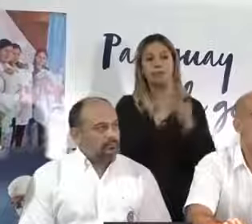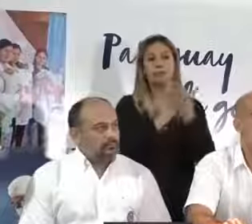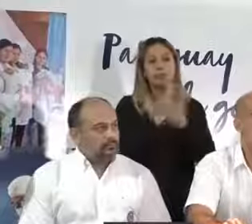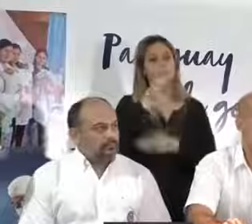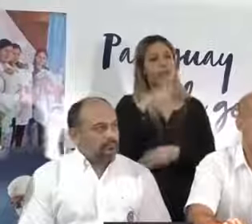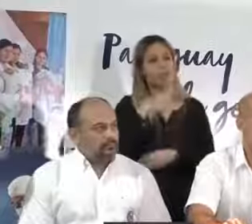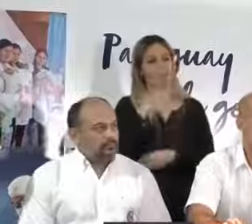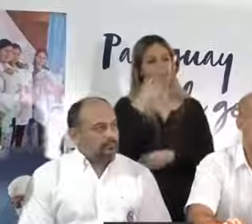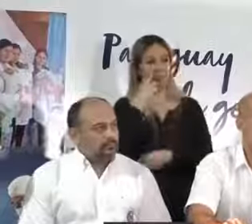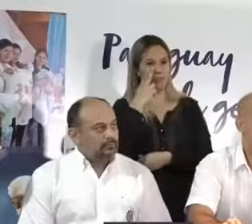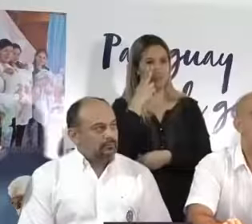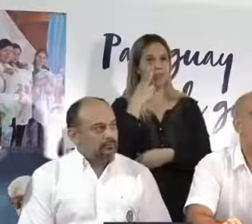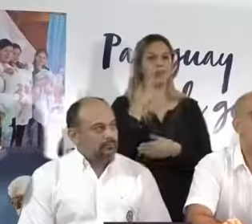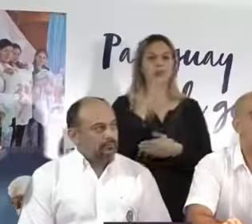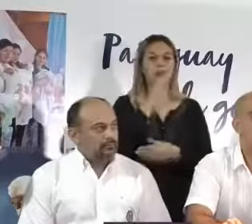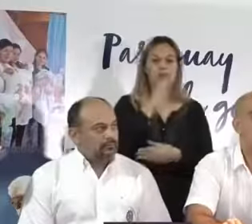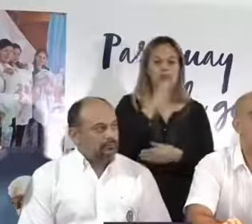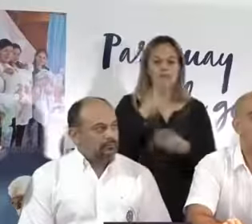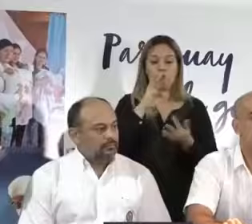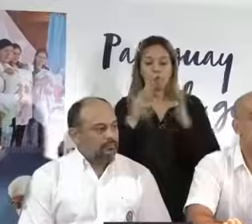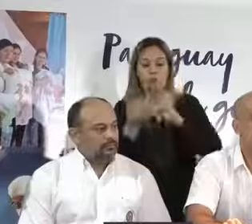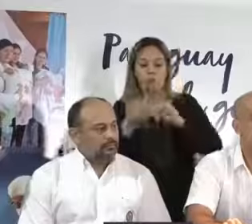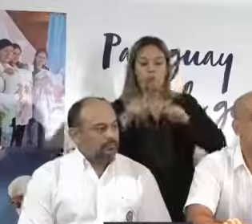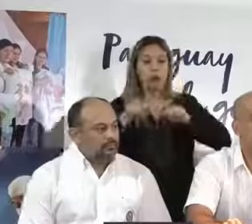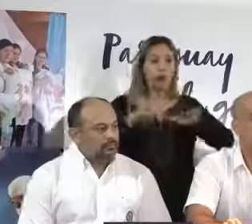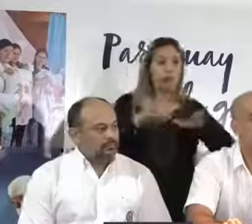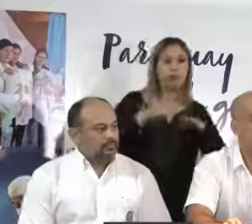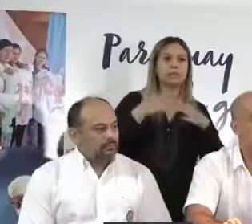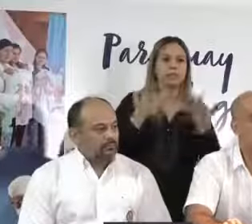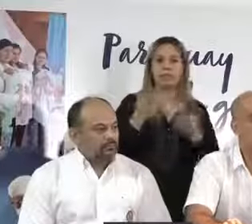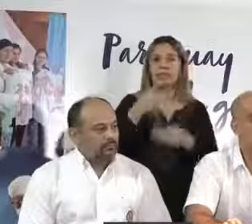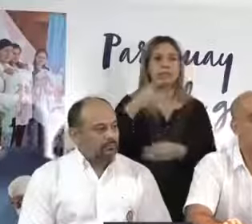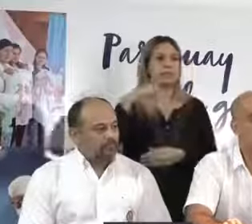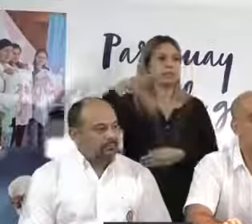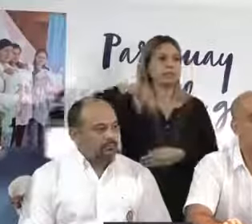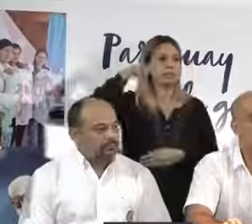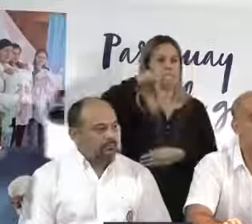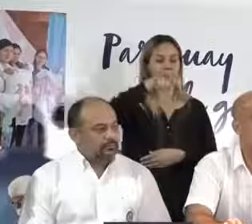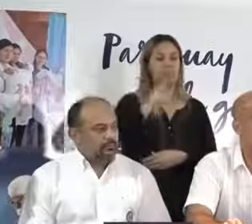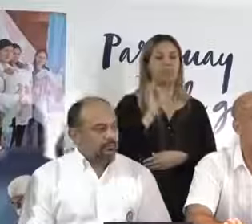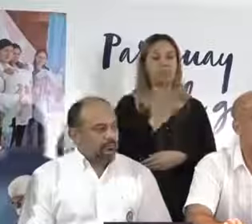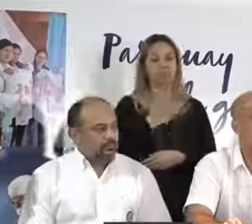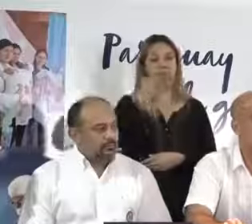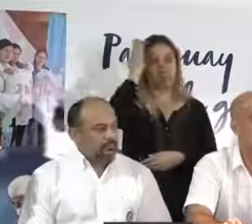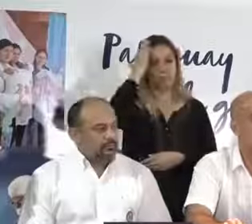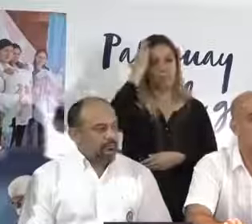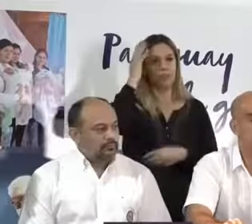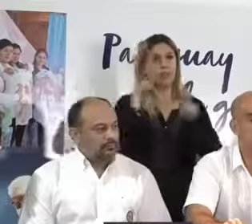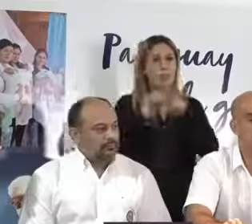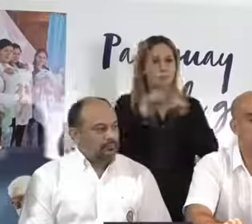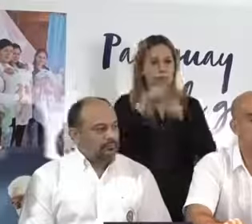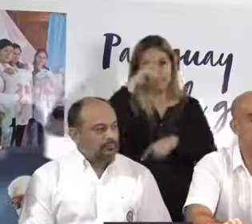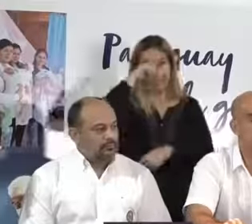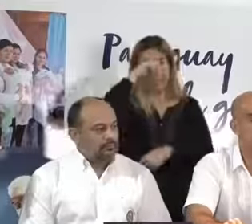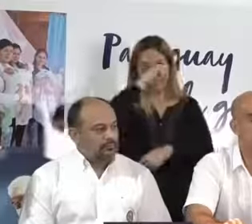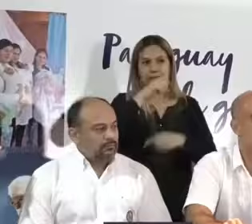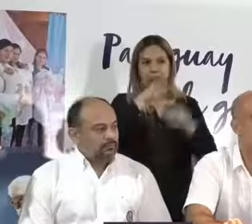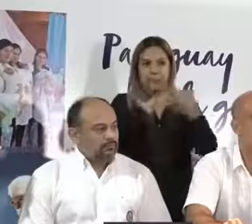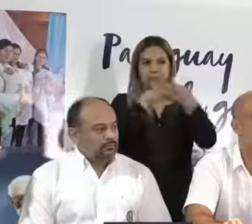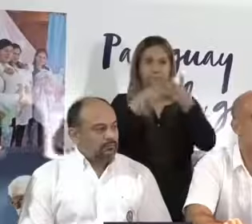problemas que deben administrarse y hay déficits estructurales históricos que nosotros tenemos como desafío ir